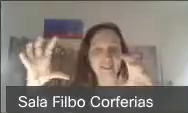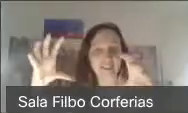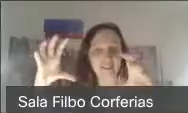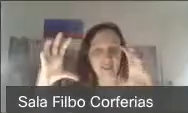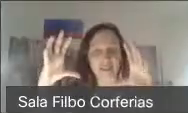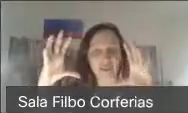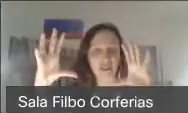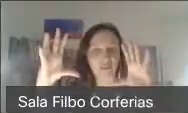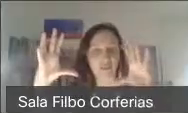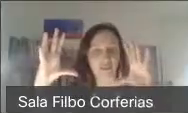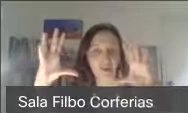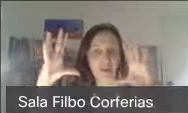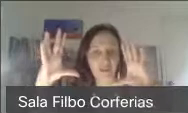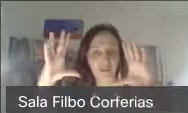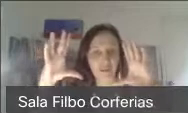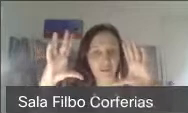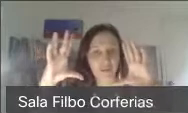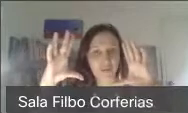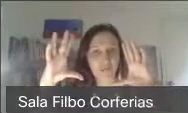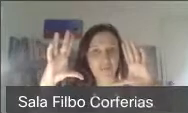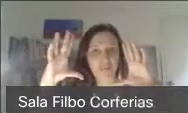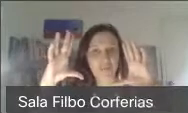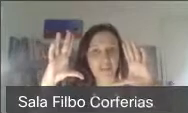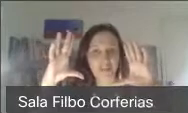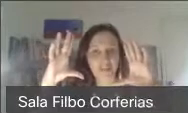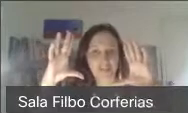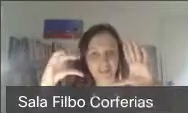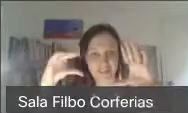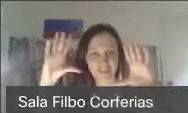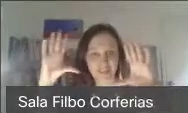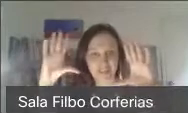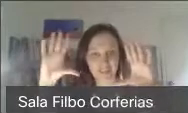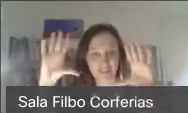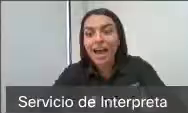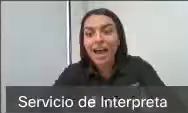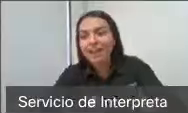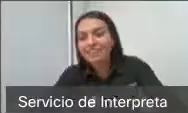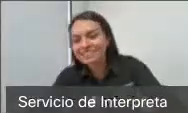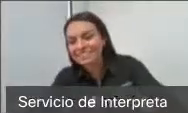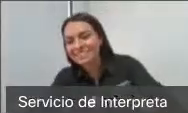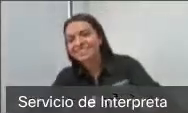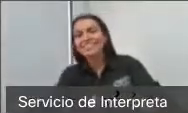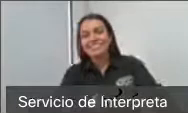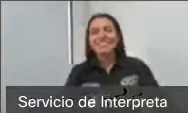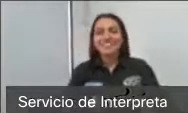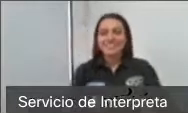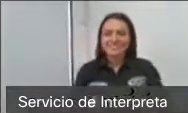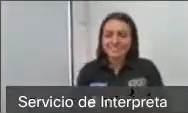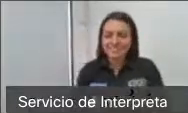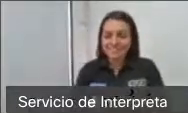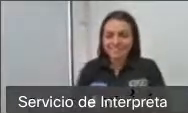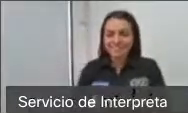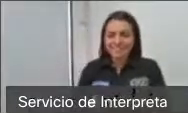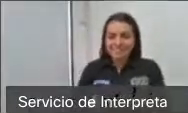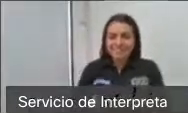Tan grande, entonces creo que por eso todavía no te reconocía, pero ya, ahora sí, por fin. Porque como siempre